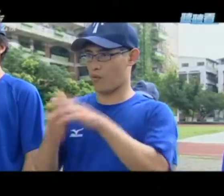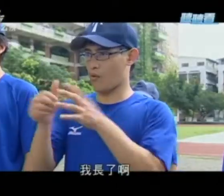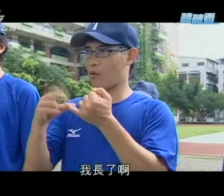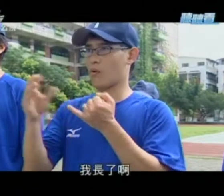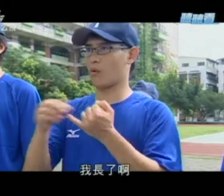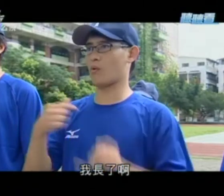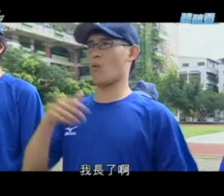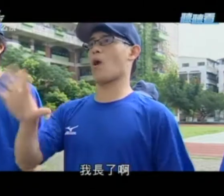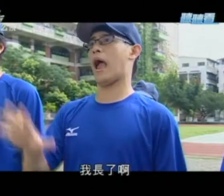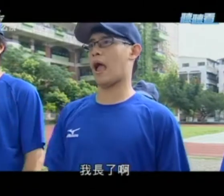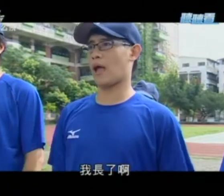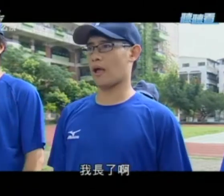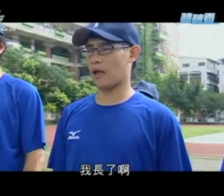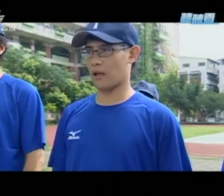我长了。